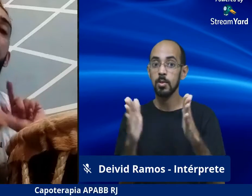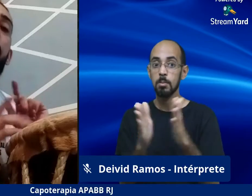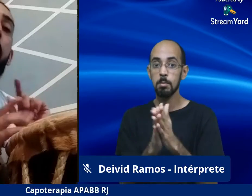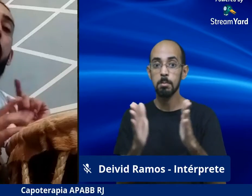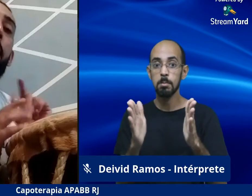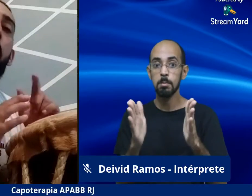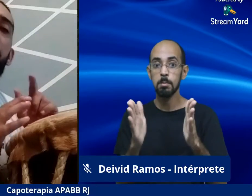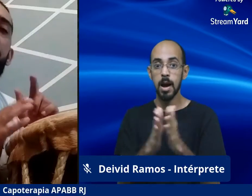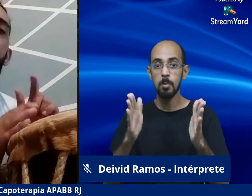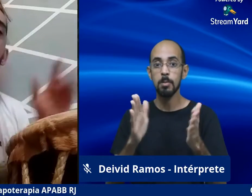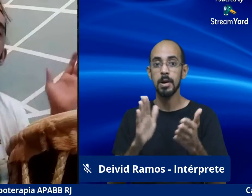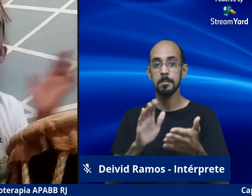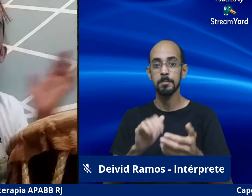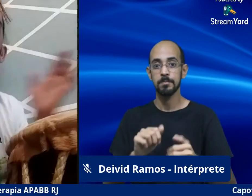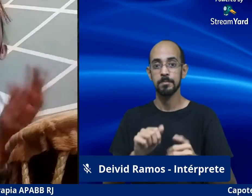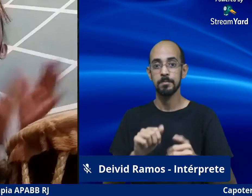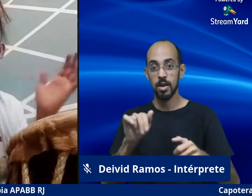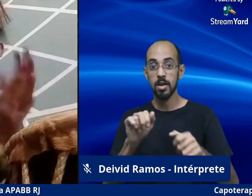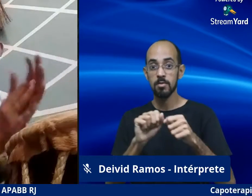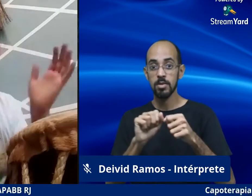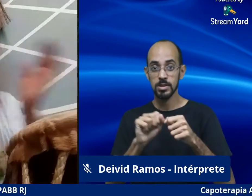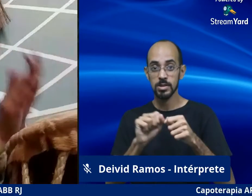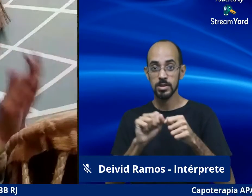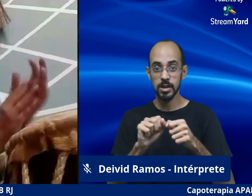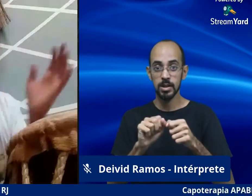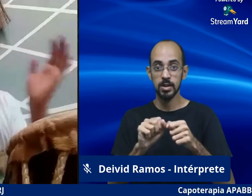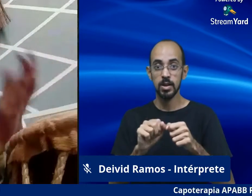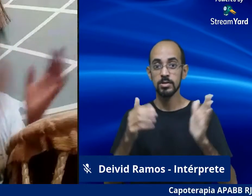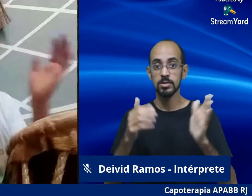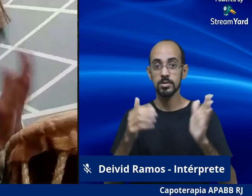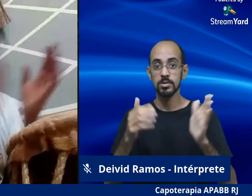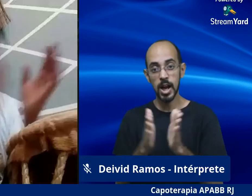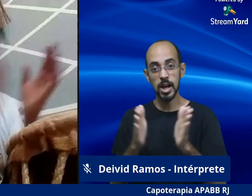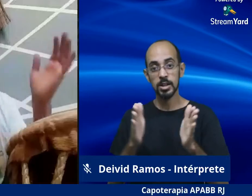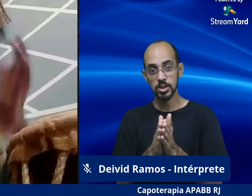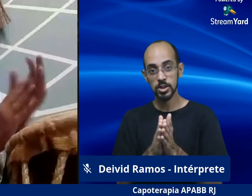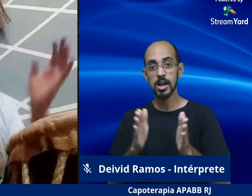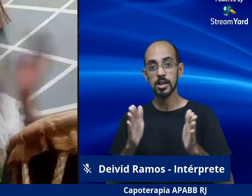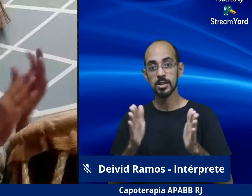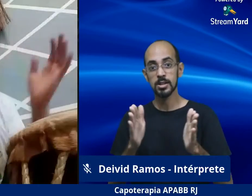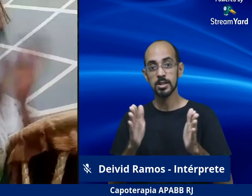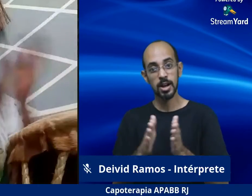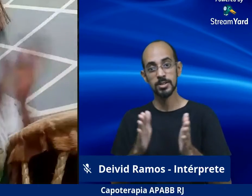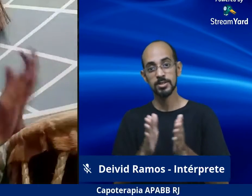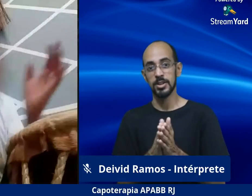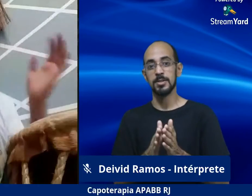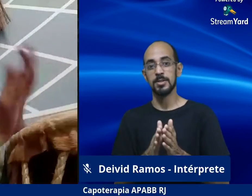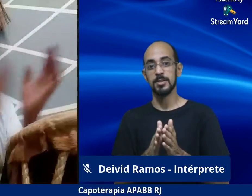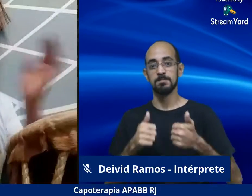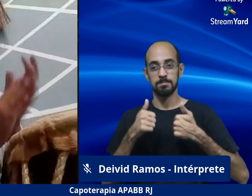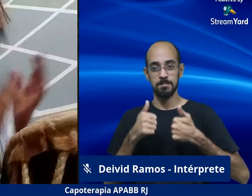vai bater a palma assim, ó. Tchá, tchá, tchá, tchá, tchá.